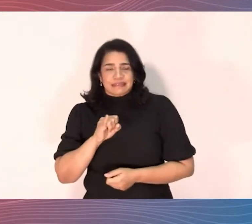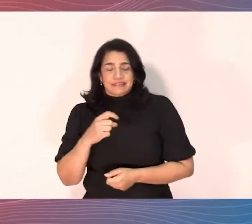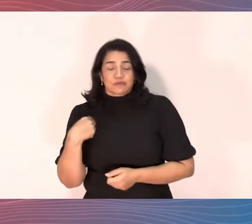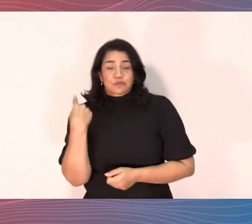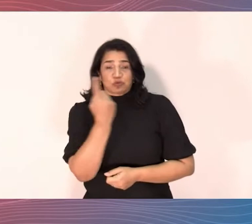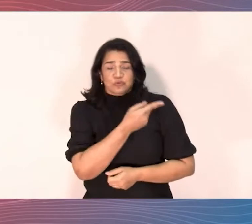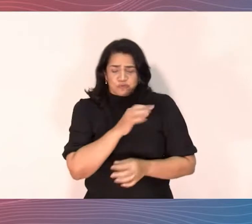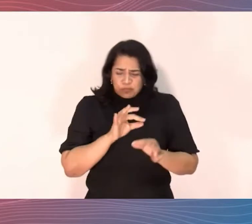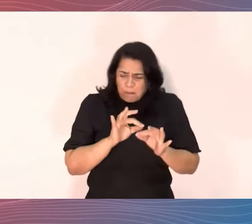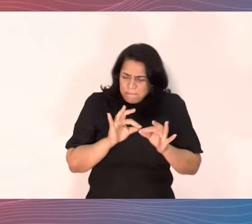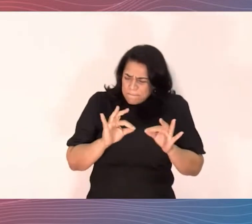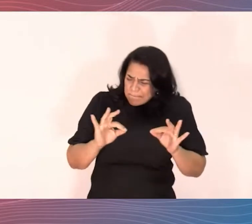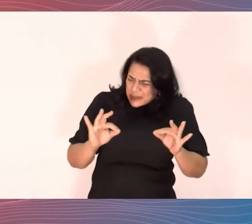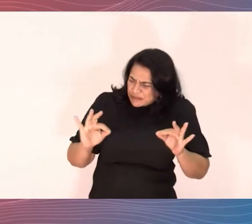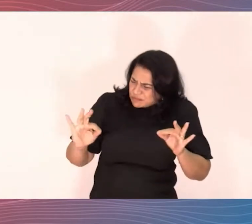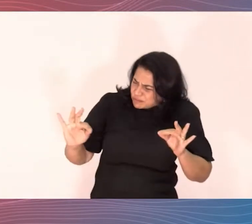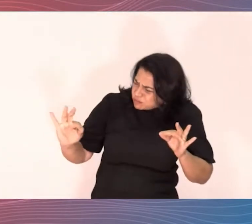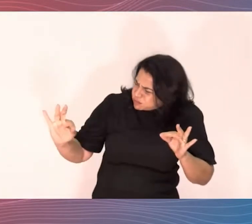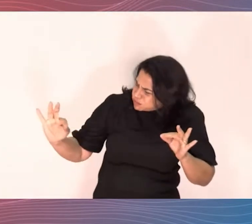É Cristo.